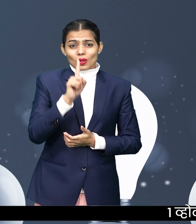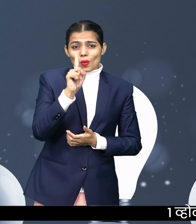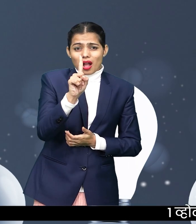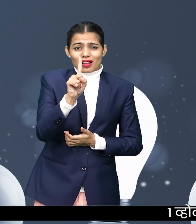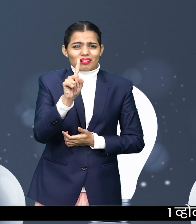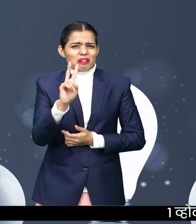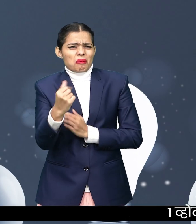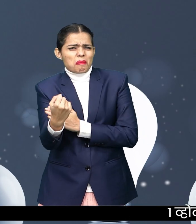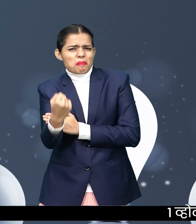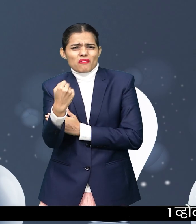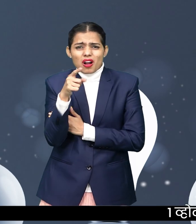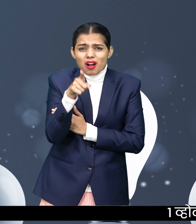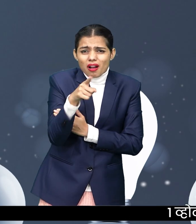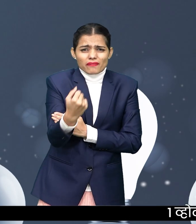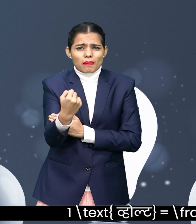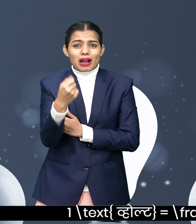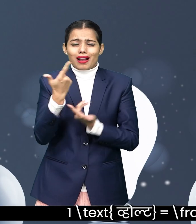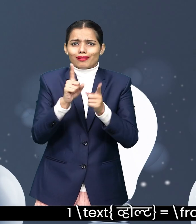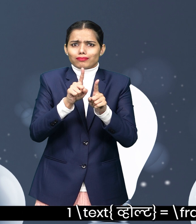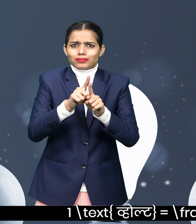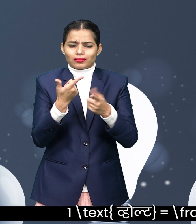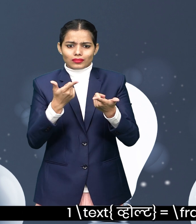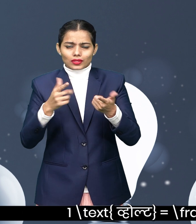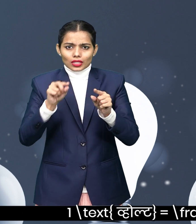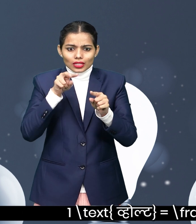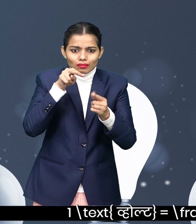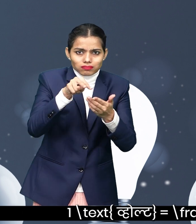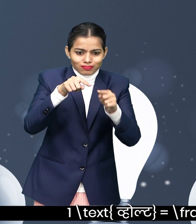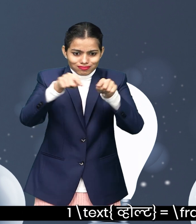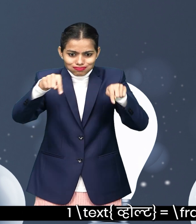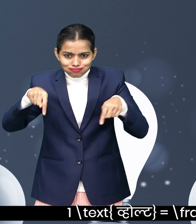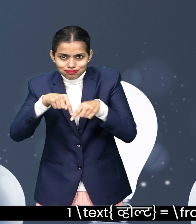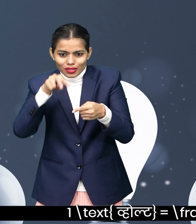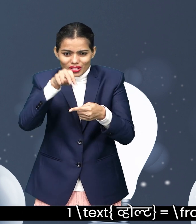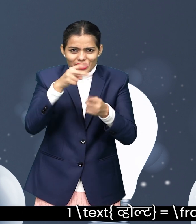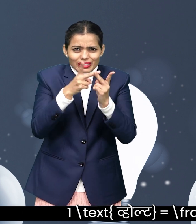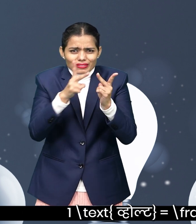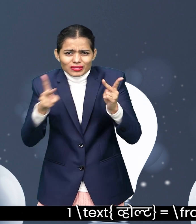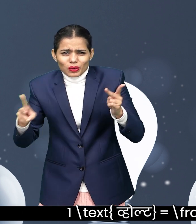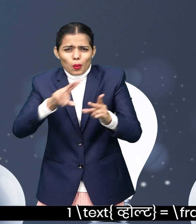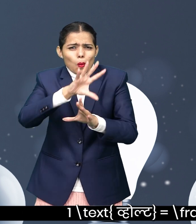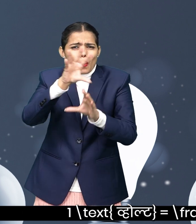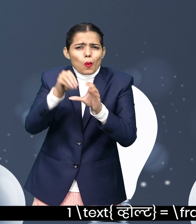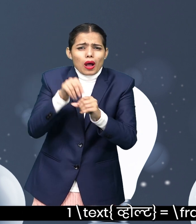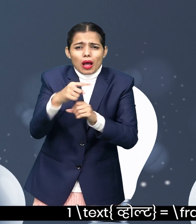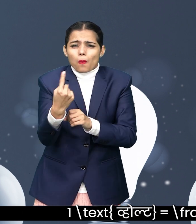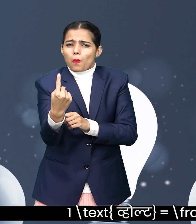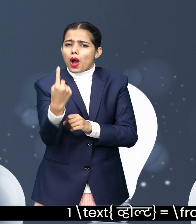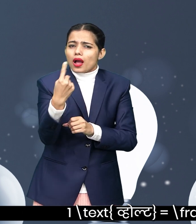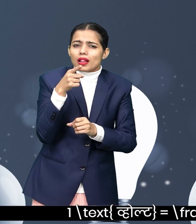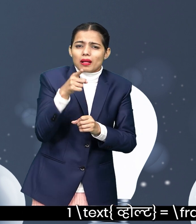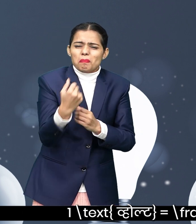एक व्होल्ट बरोबर 1 जूल, 1 कुलांब, 1 टेक्स्ट व्होल्ट बरोबर फ्रॅक, 1 टेक्स्ट जूल, 1 टेक्स्ट